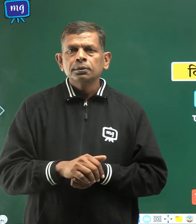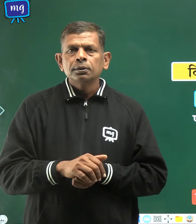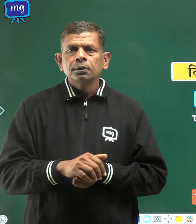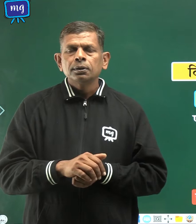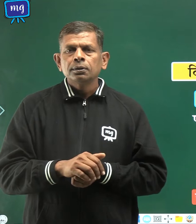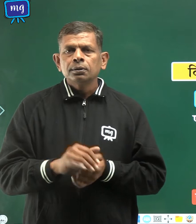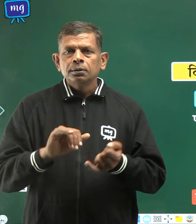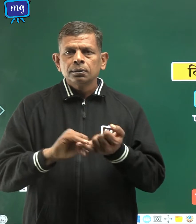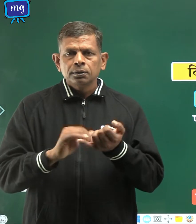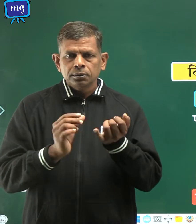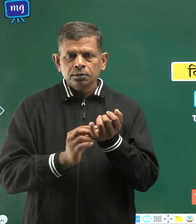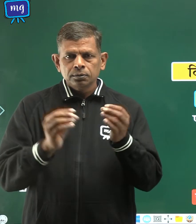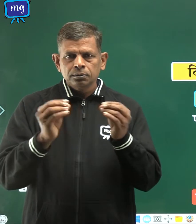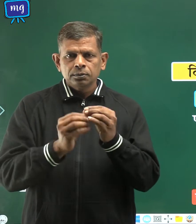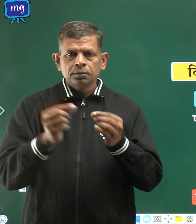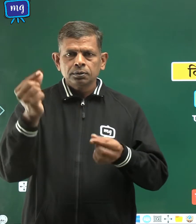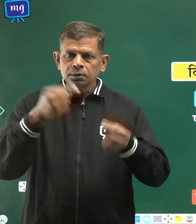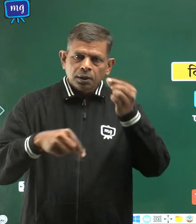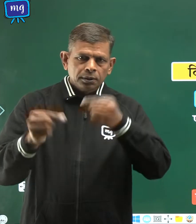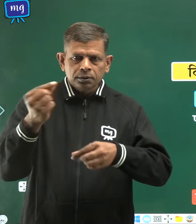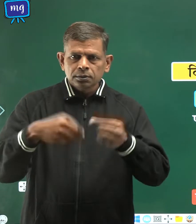विषय विज्ञान